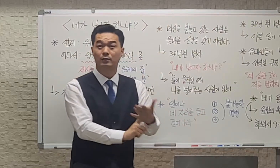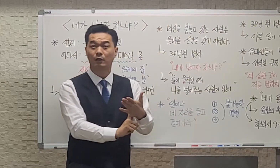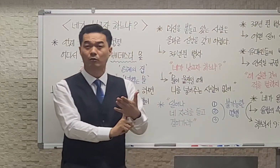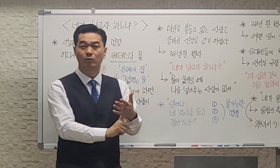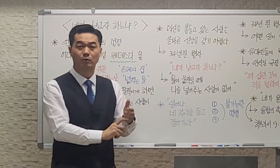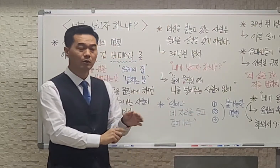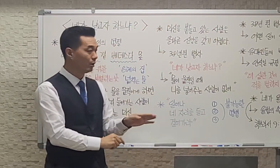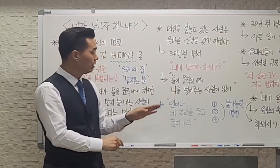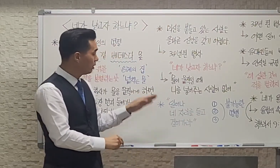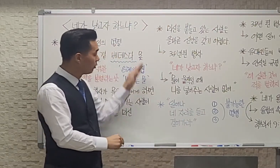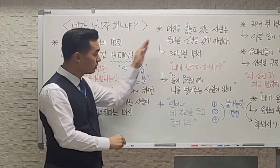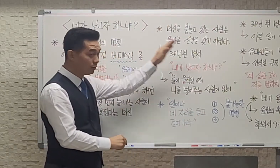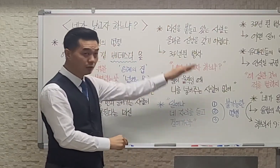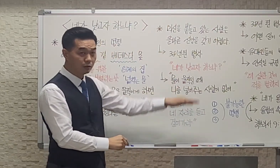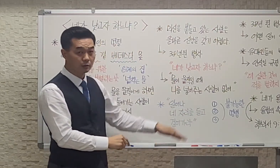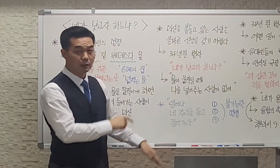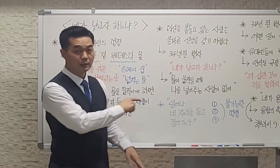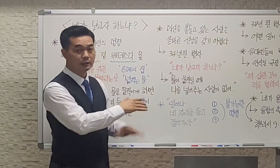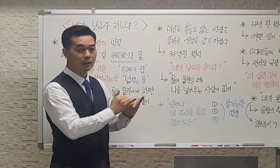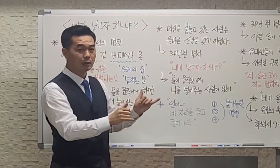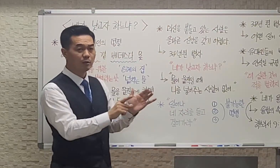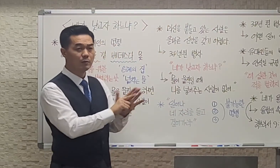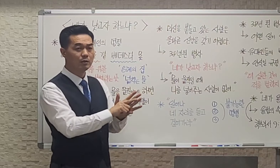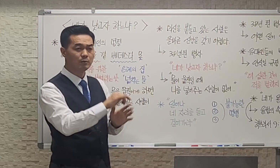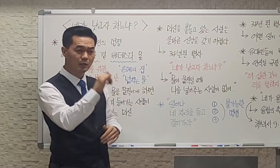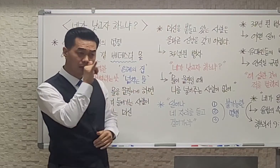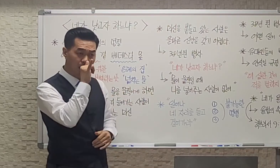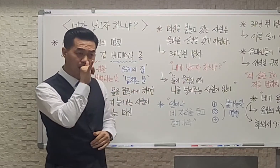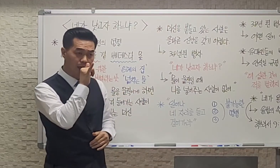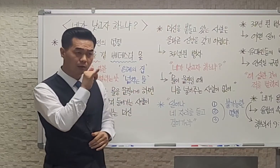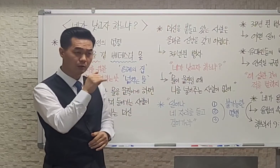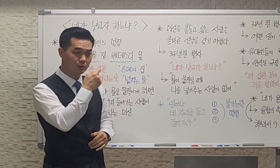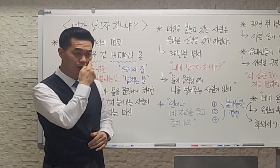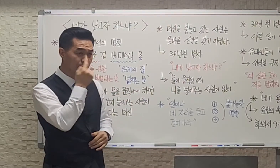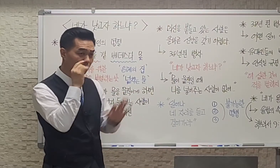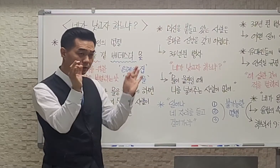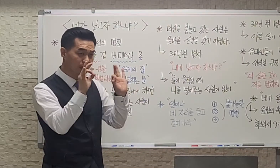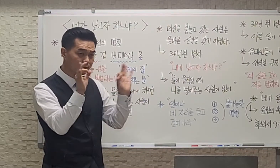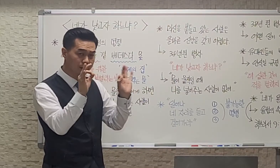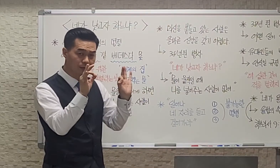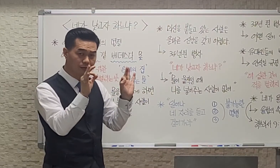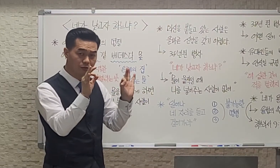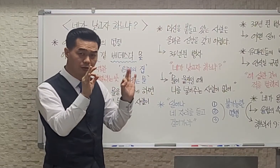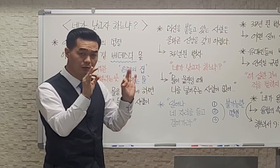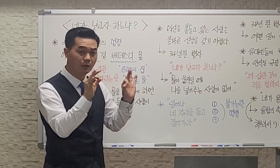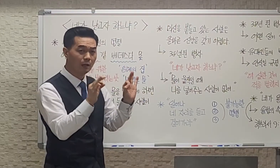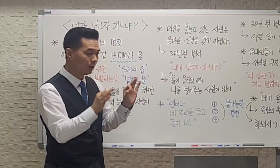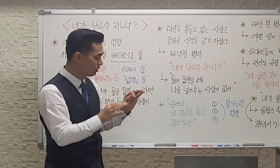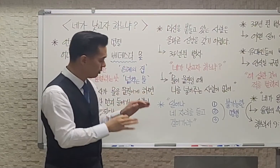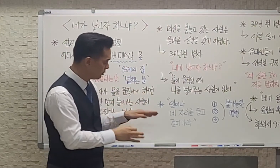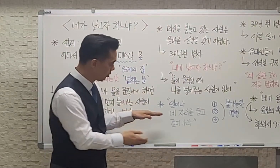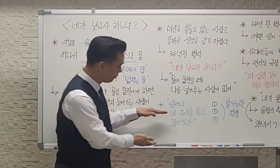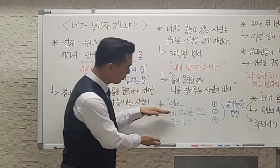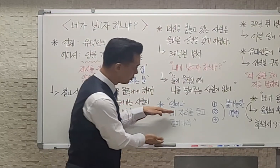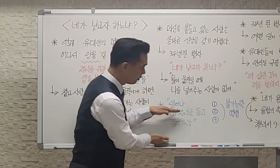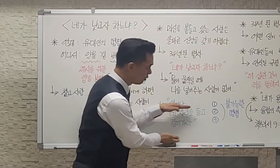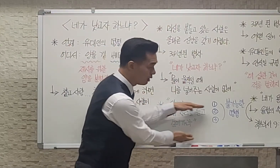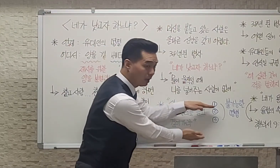나타나잖아요. 근데 여기서는 이 사람이 믿음이 있다라는 것을 증거를 찾을 수 있는 그것은 여기밖에 없어요. 이